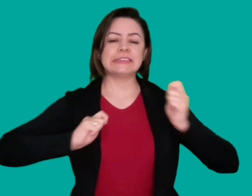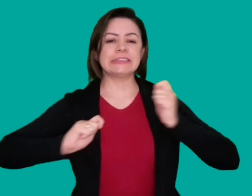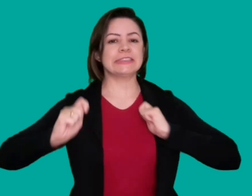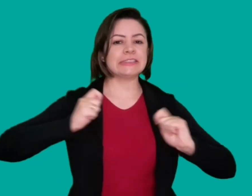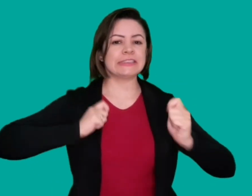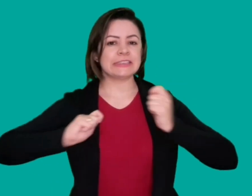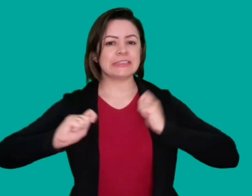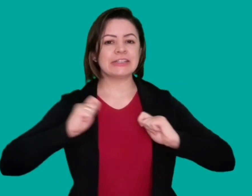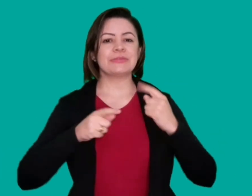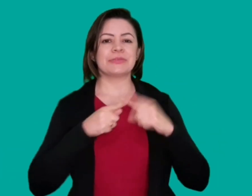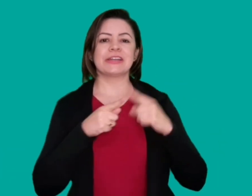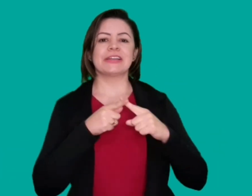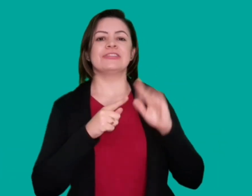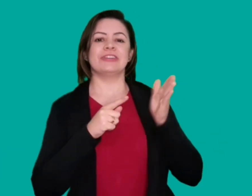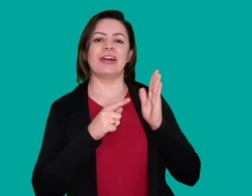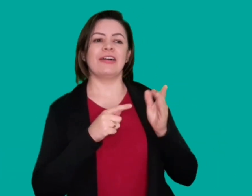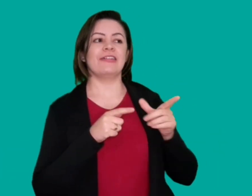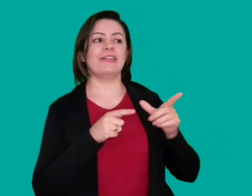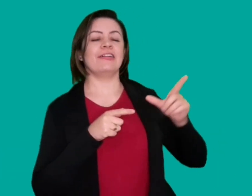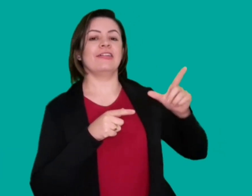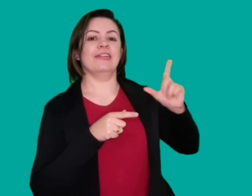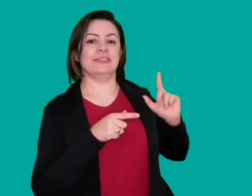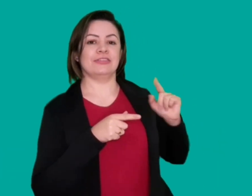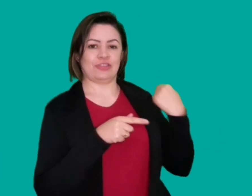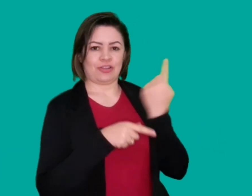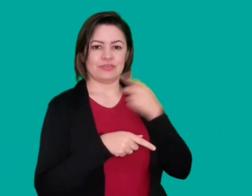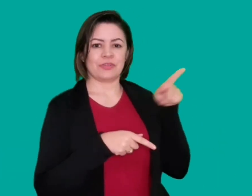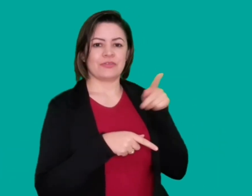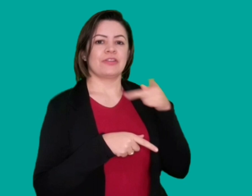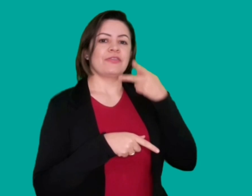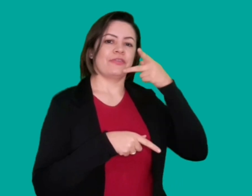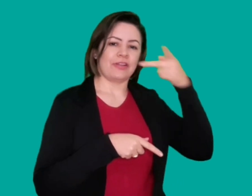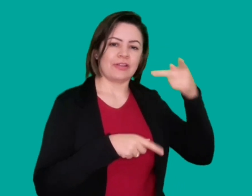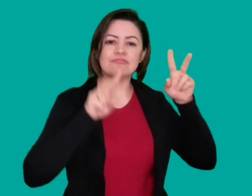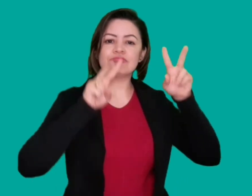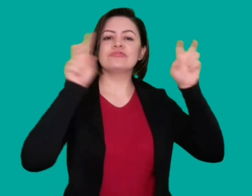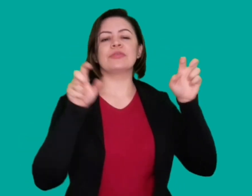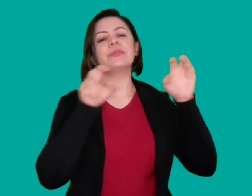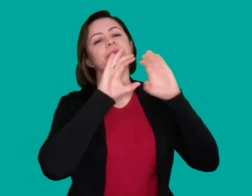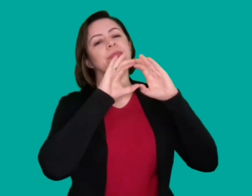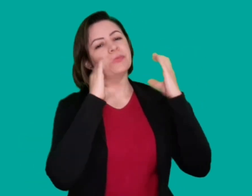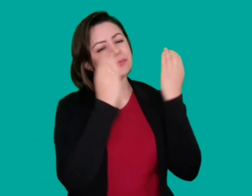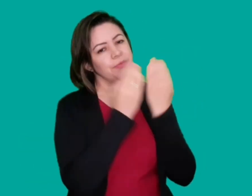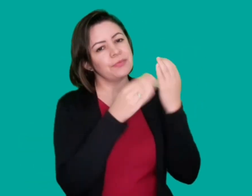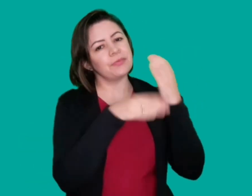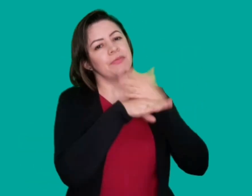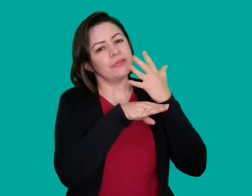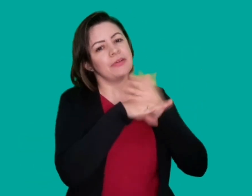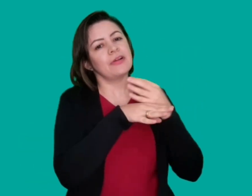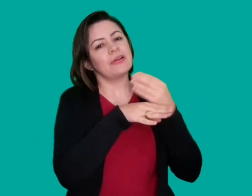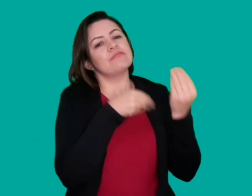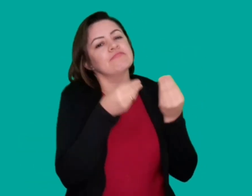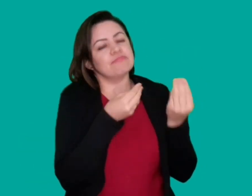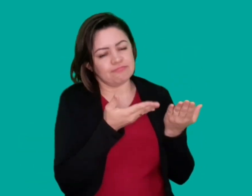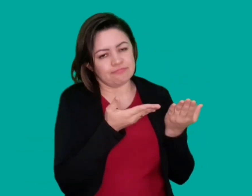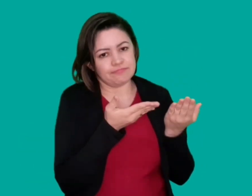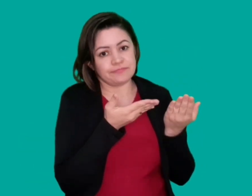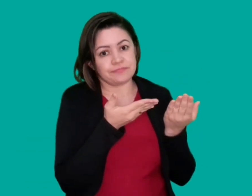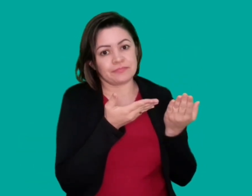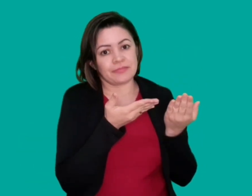anciosos para saber mais porque já todos nós professores né que aderimos essa prática a gente vem